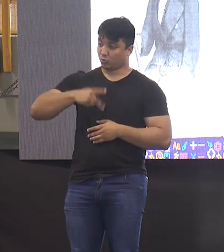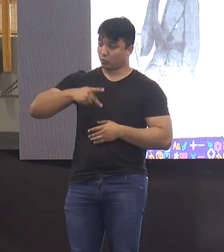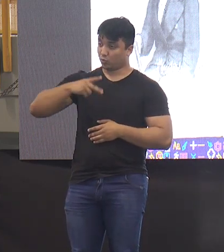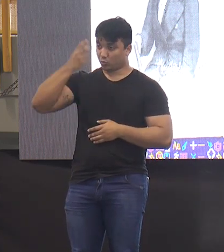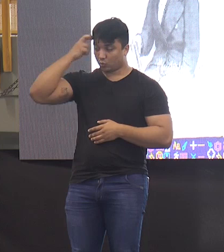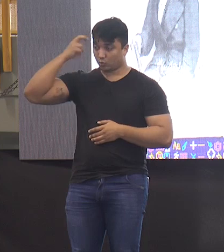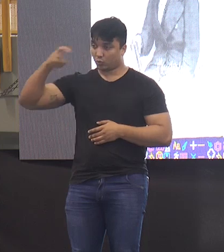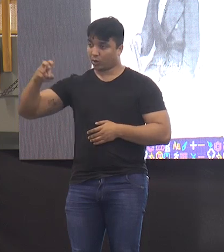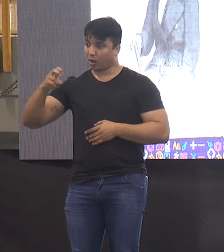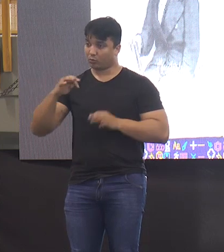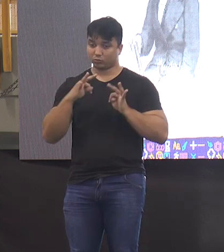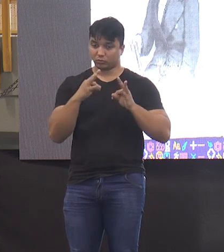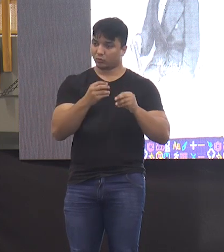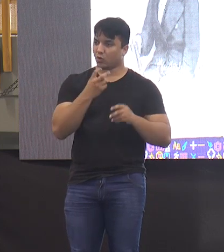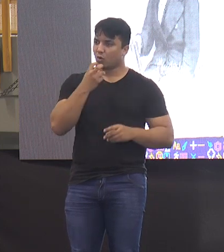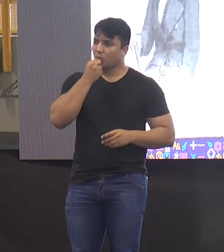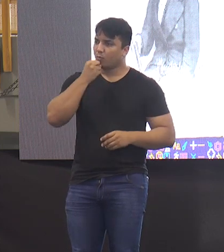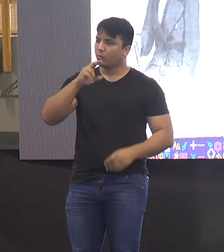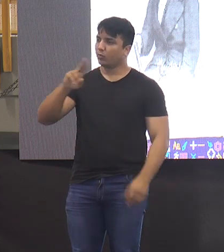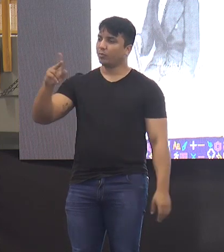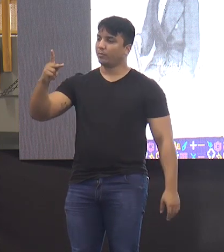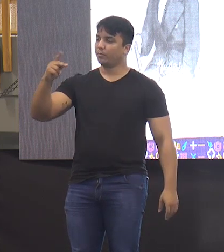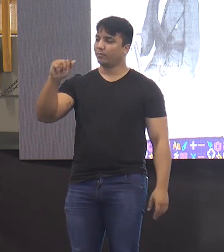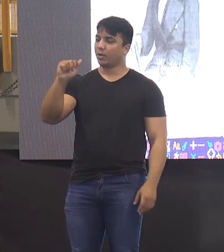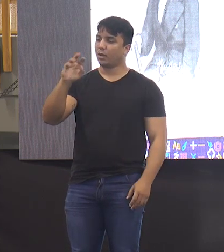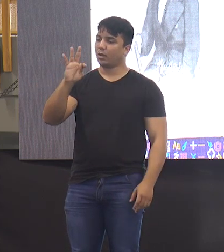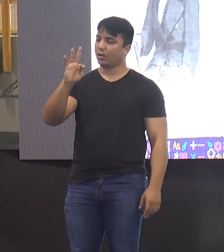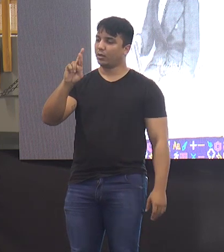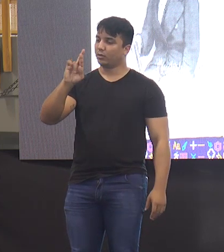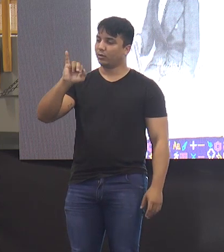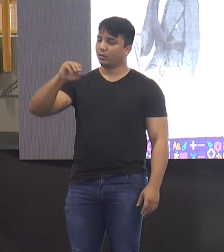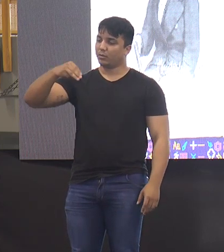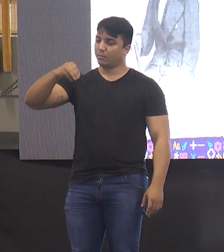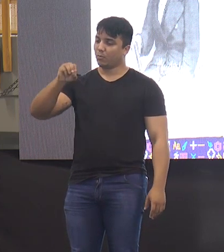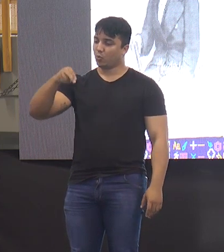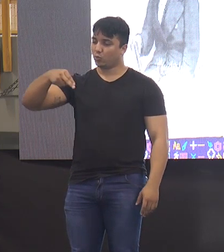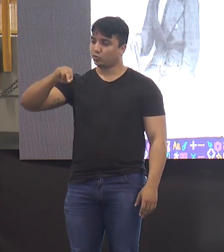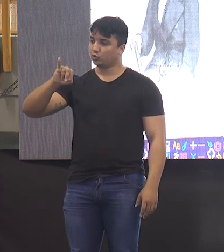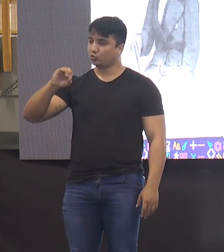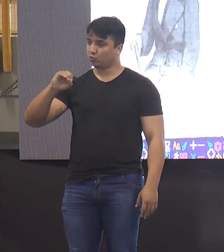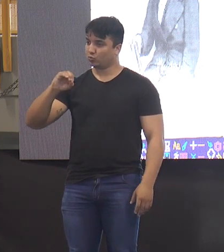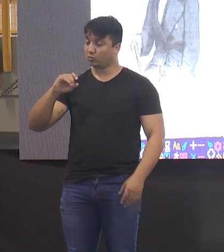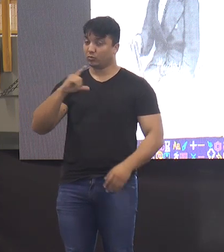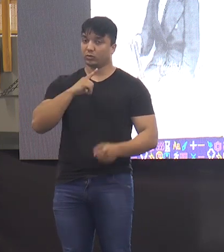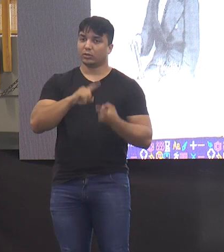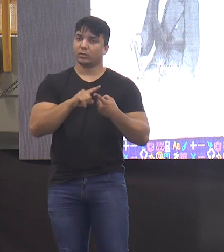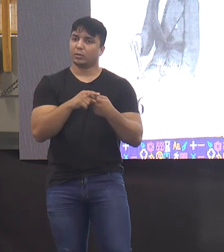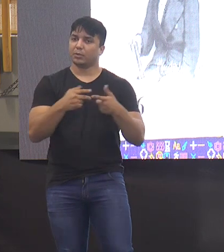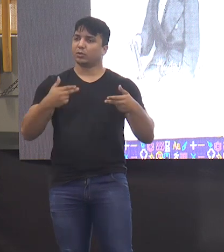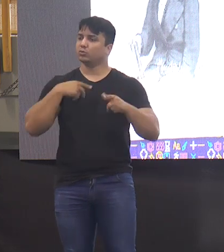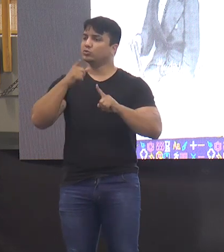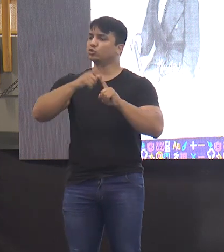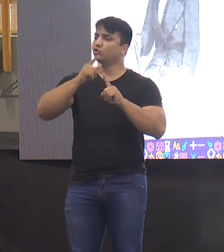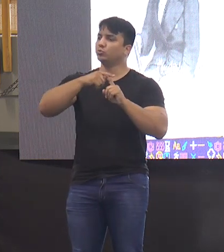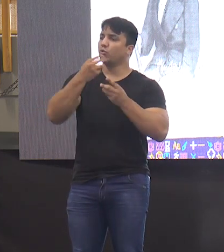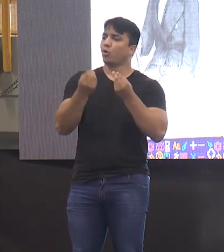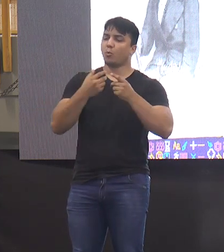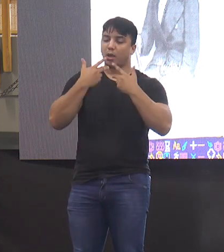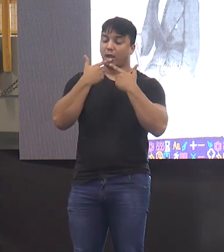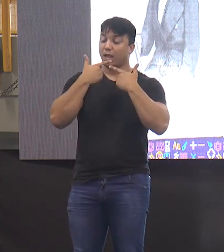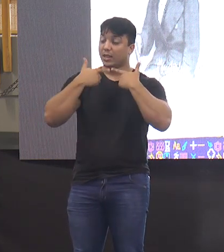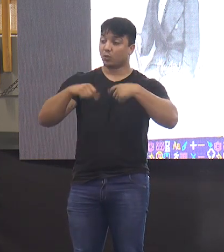e imaterial. Sempre cai questão sobre isso. Não é à toa que o Enem traz questões de variação linguística